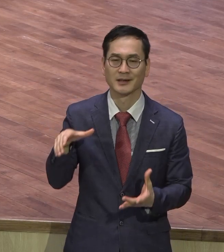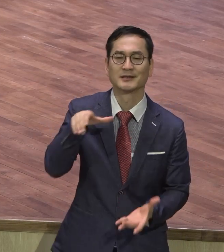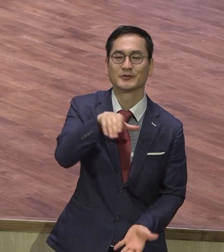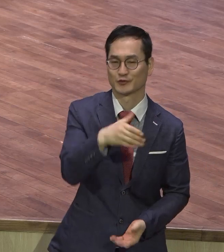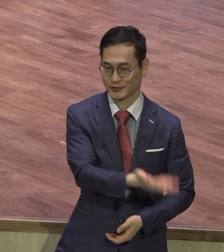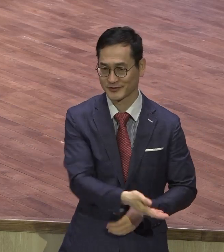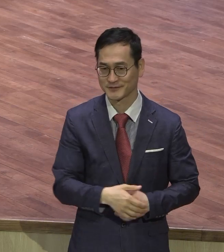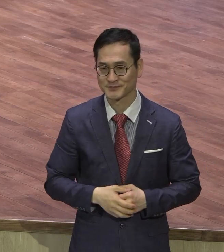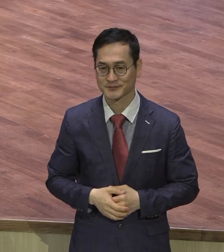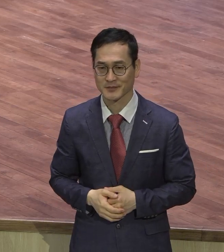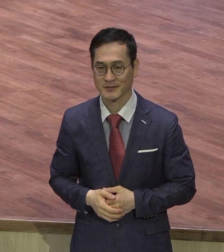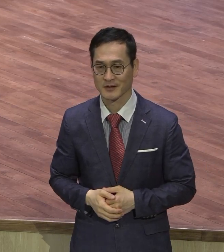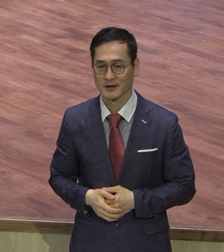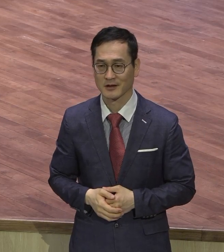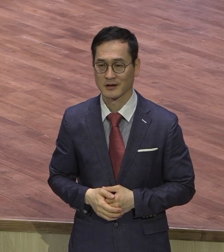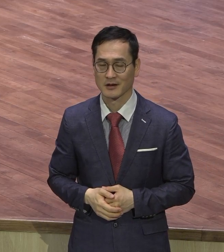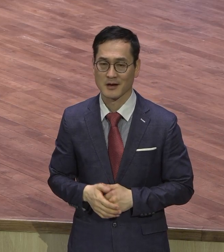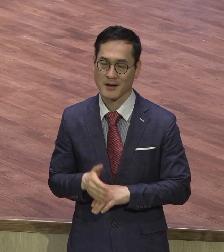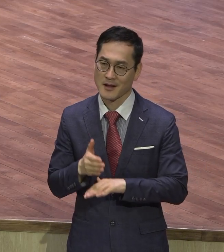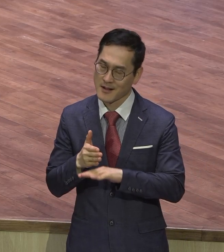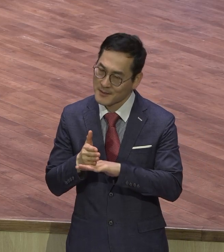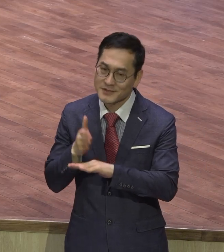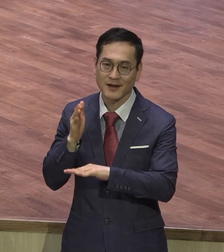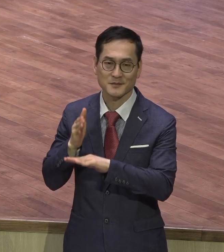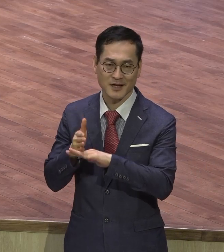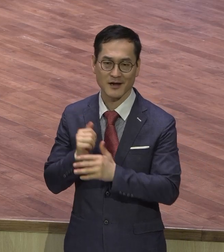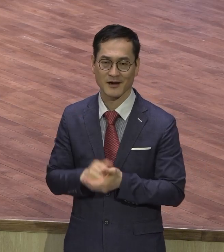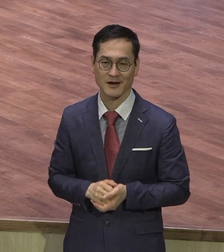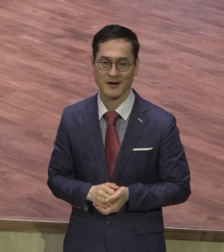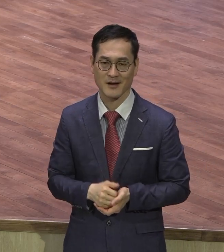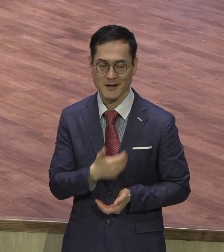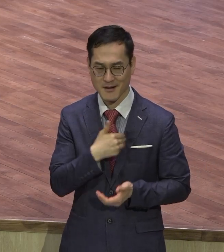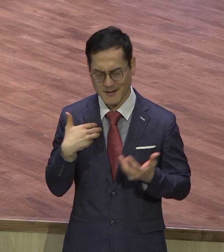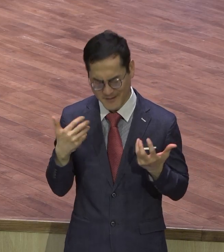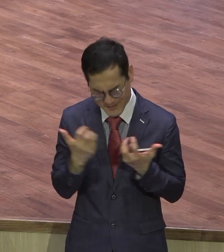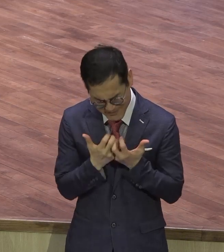얼마나 감격에 찬 고백입니까? 넘치도록 더 주신다.